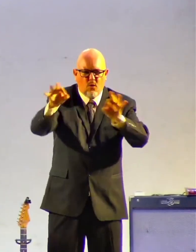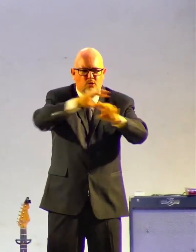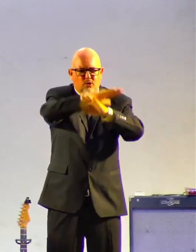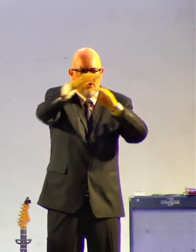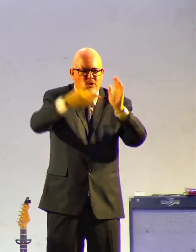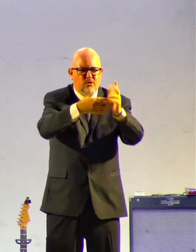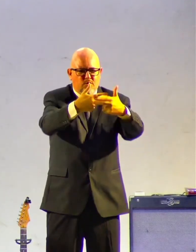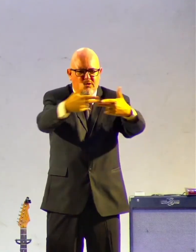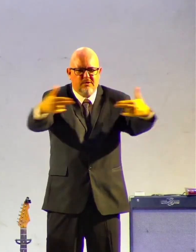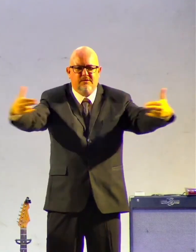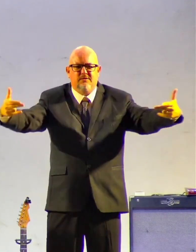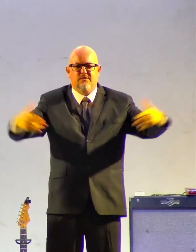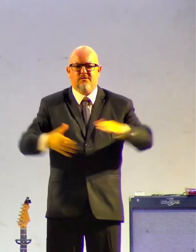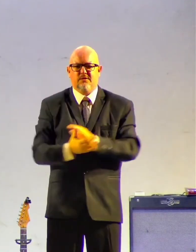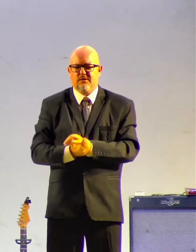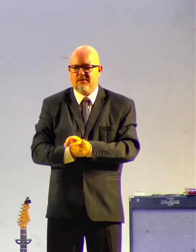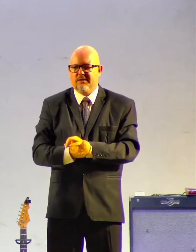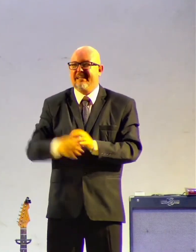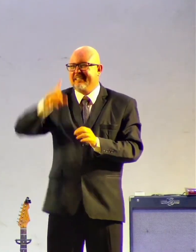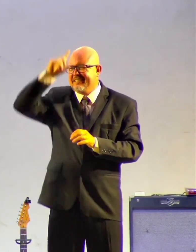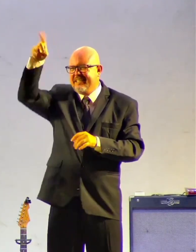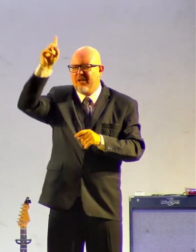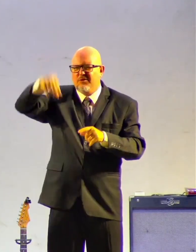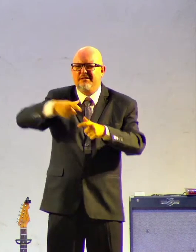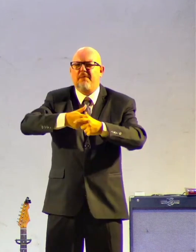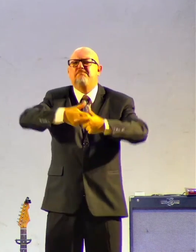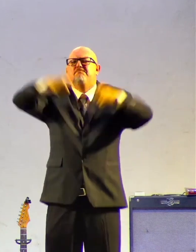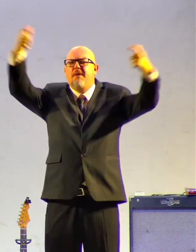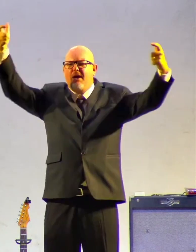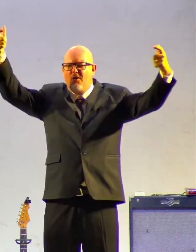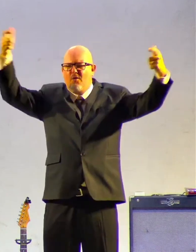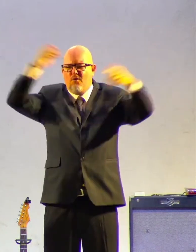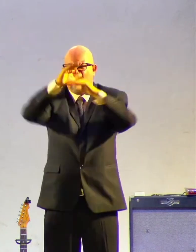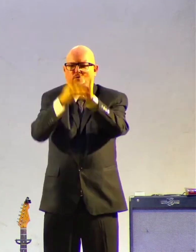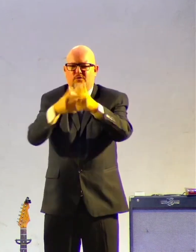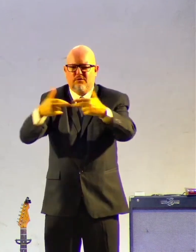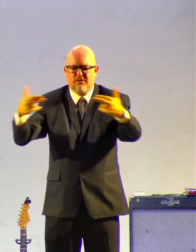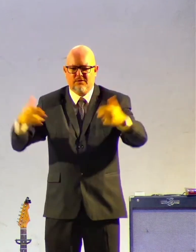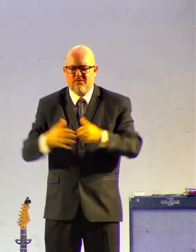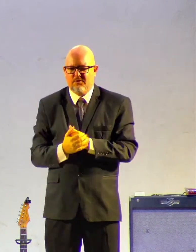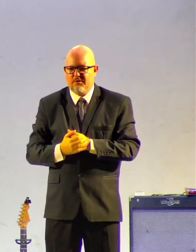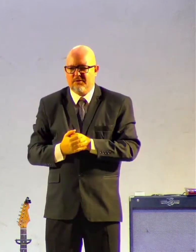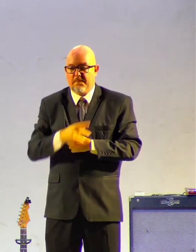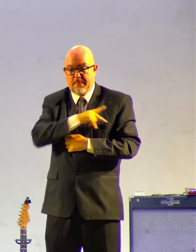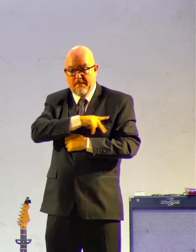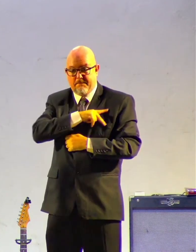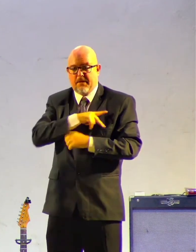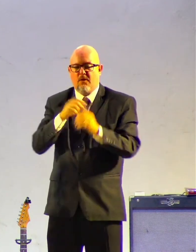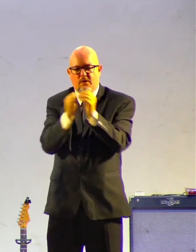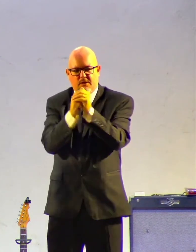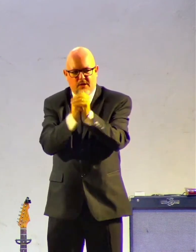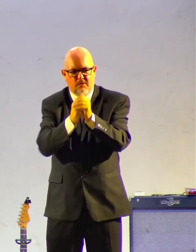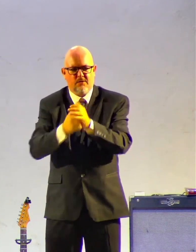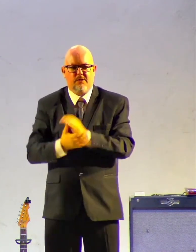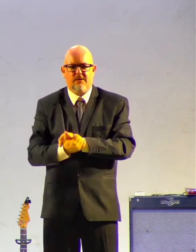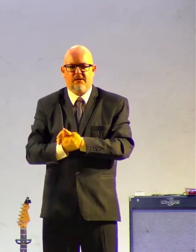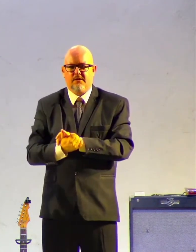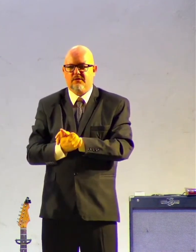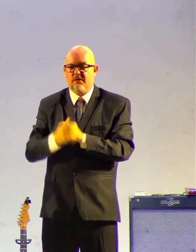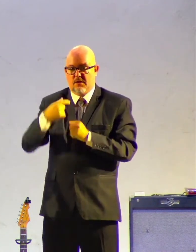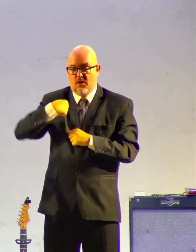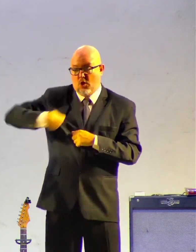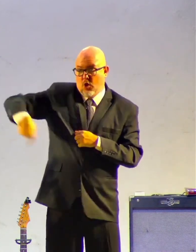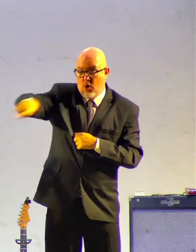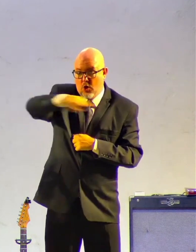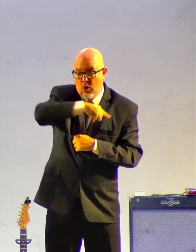isso. Deus é maior do que o universo que Ele criou. E agora Paulo está orando para que você e